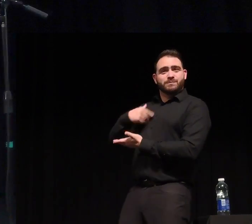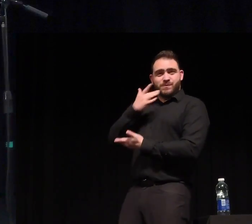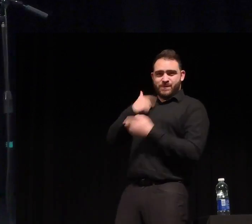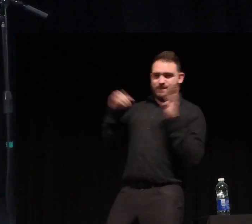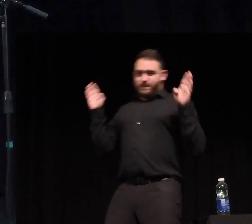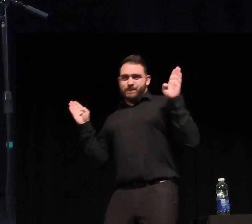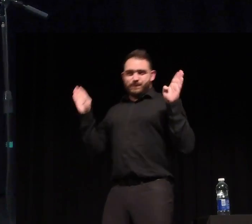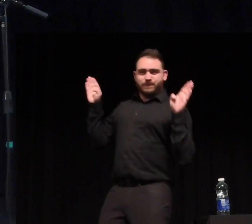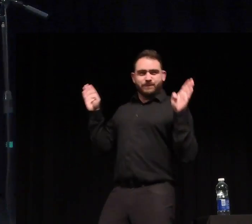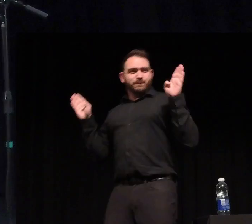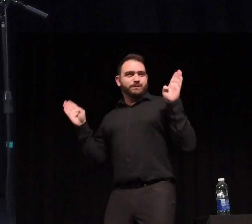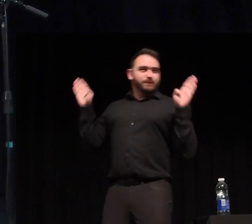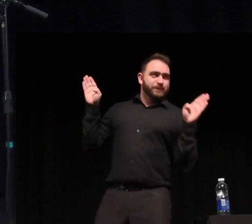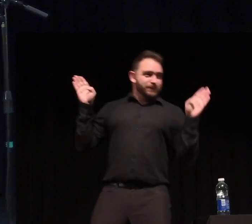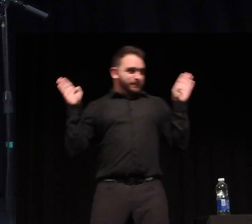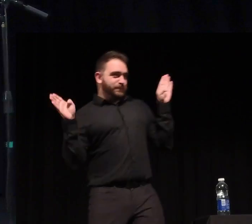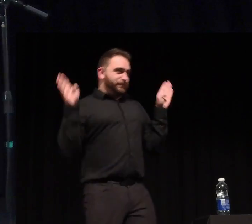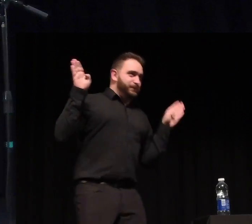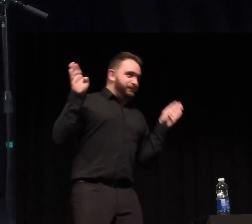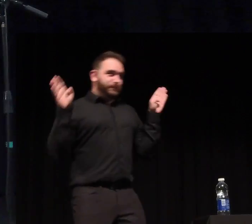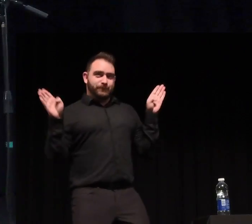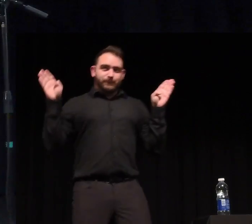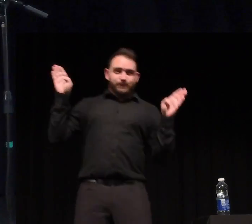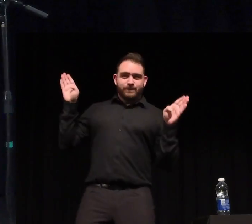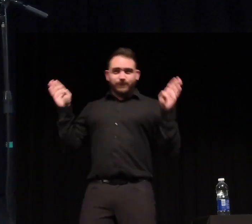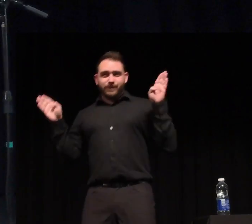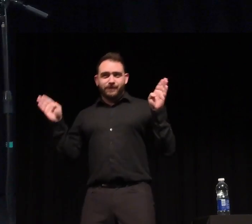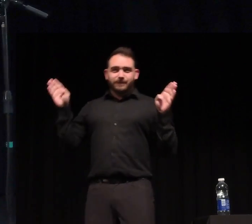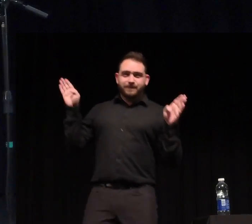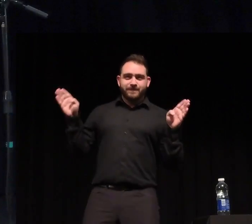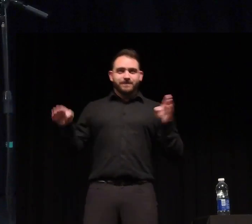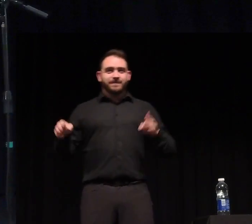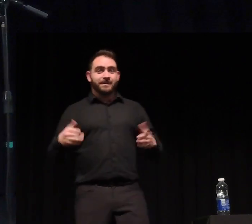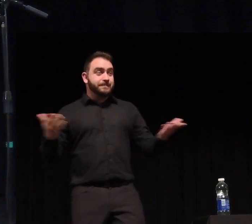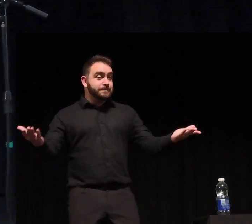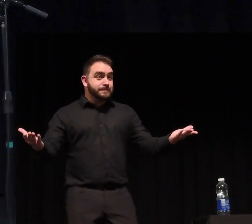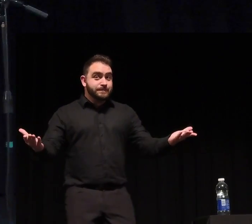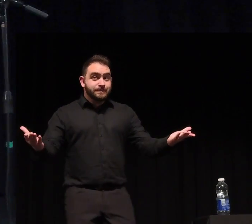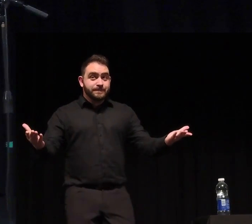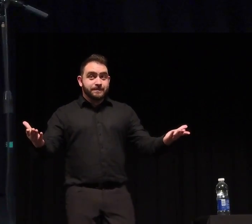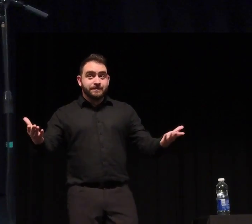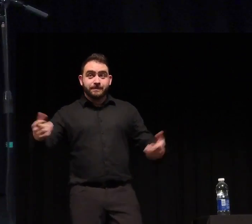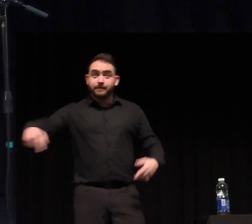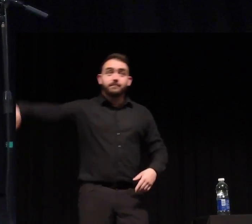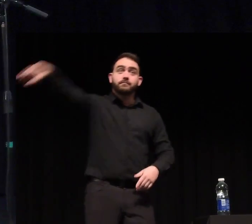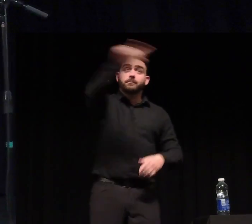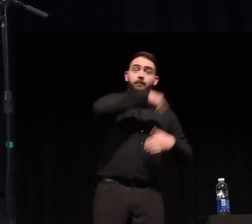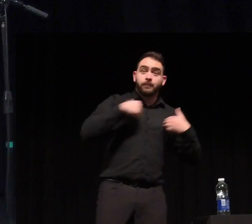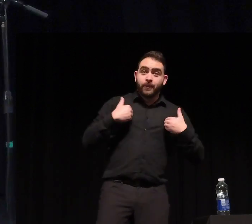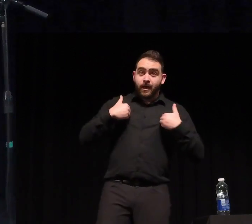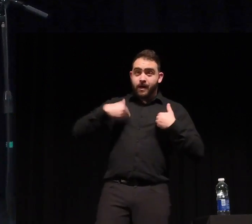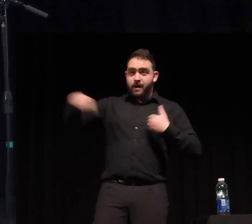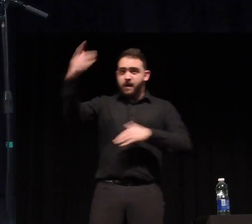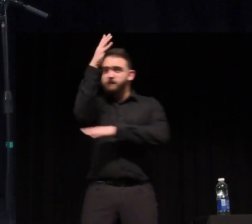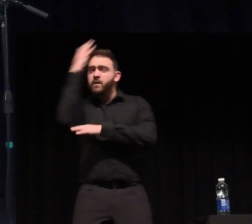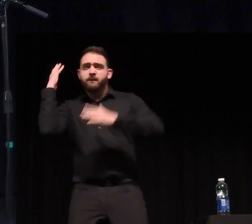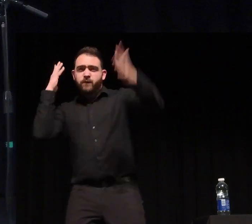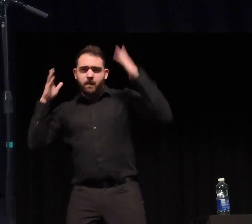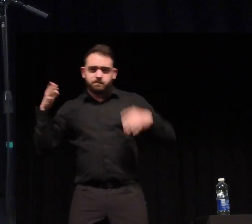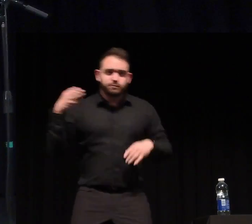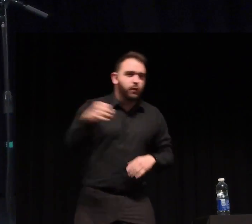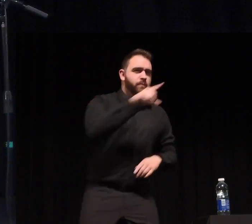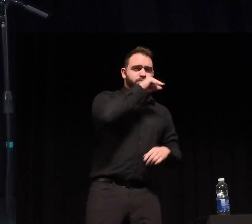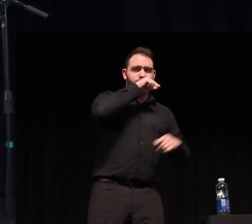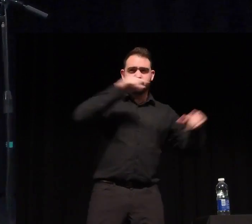vers la gauche, danser vers la droite, danser vers la gauche, danser vers la droite. Et puis, tous les animaux, les oiseaux, les poissons, ils ont tous voulu se joindre